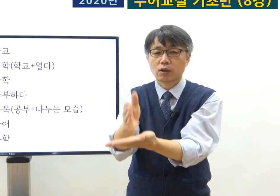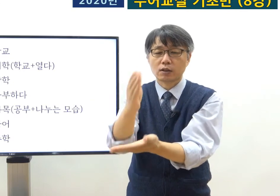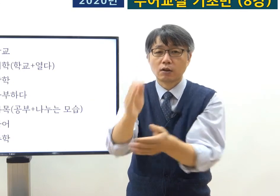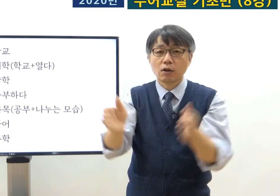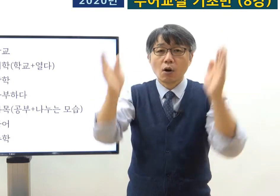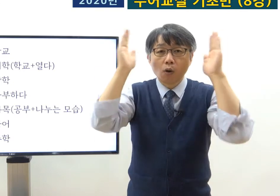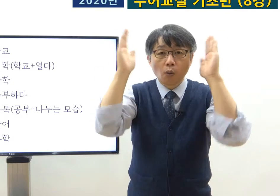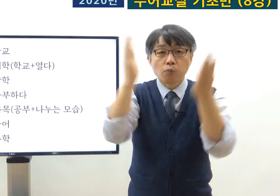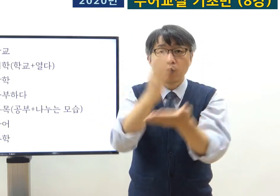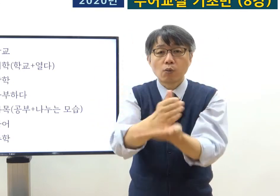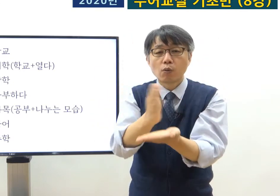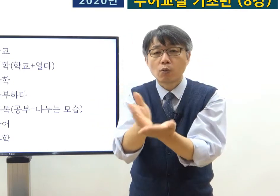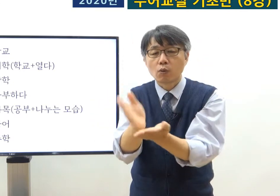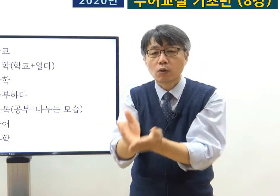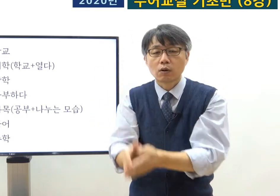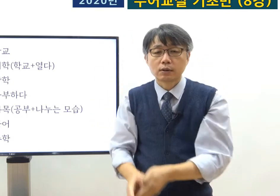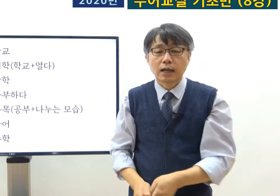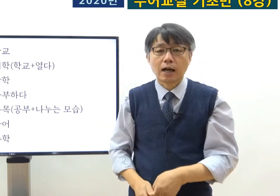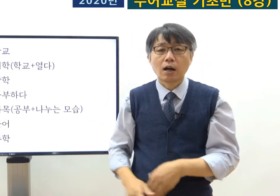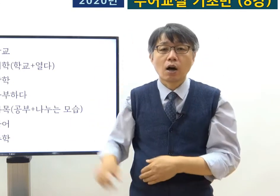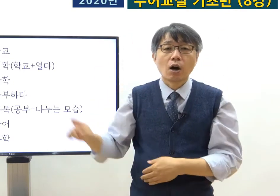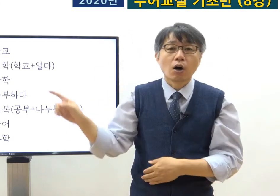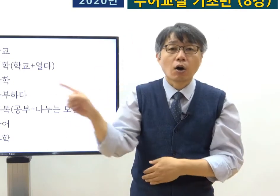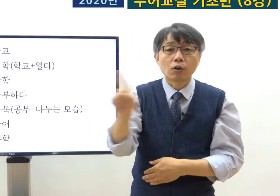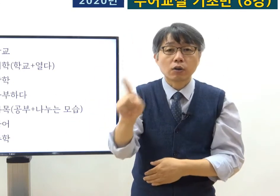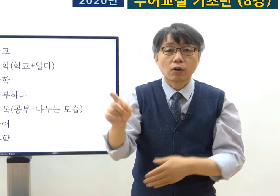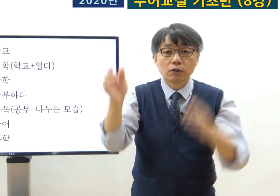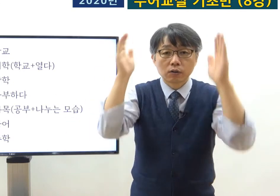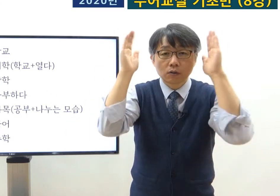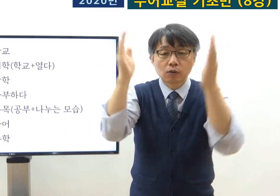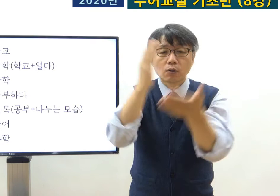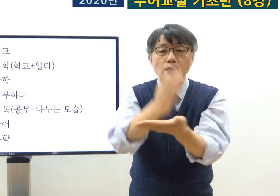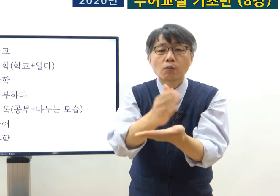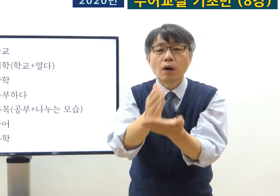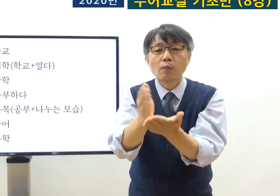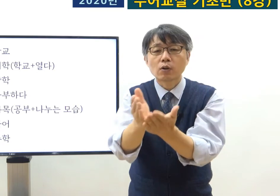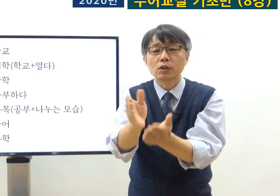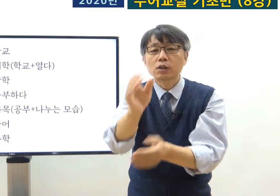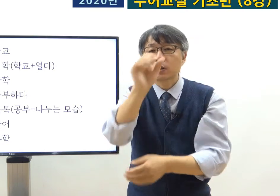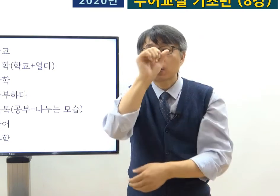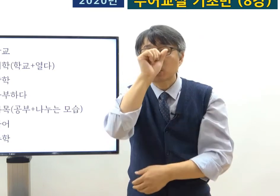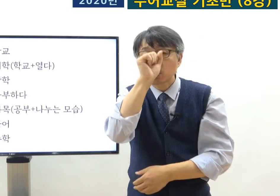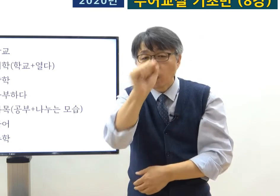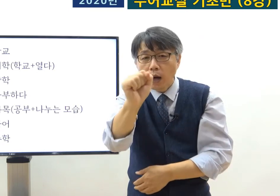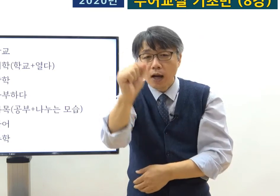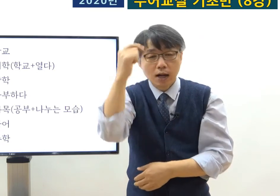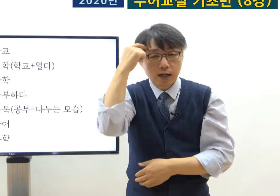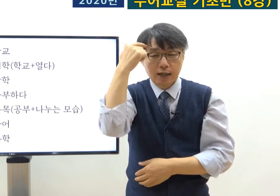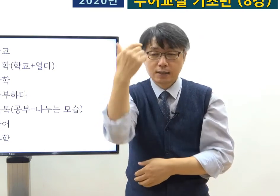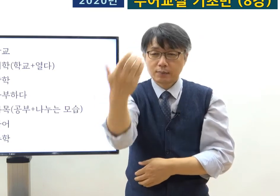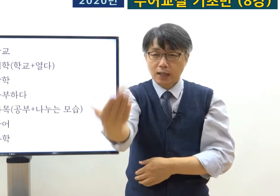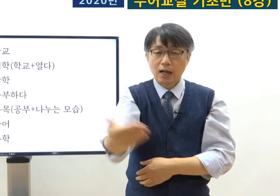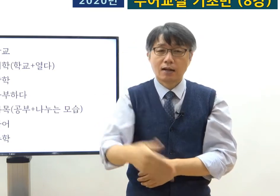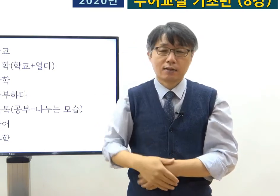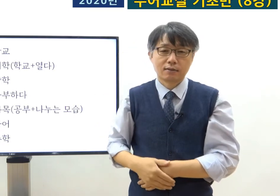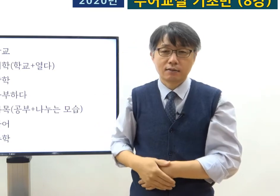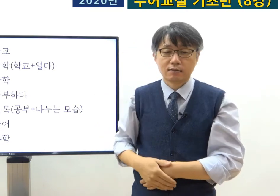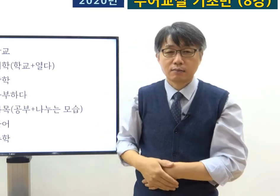거. 공부. 자, 어떤 과목을 좋아하십니까?